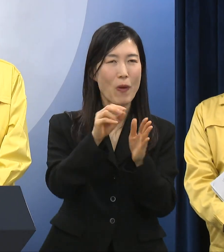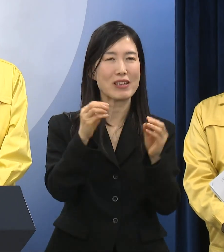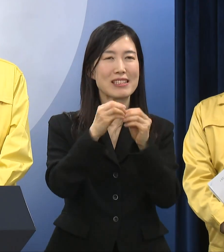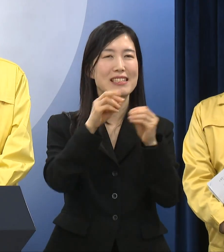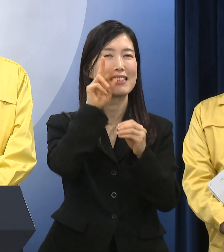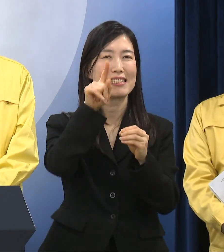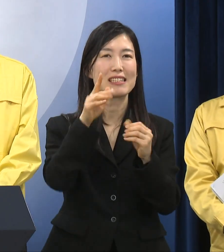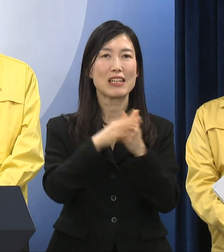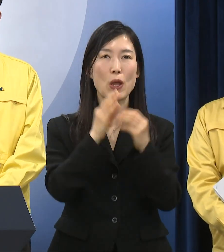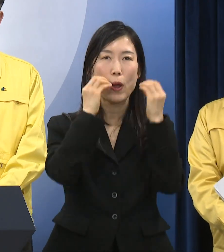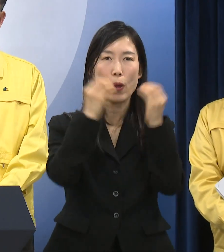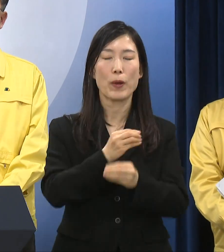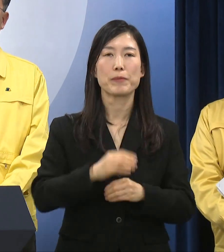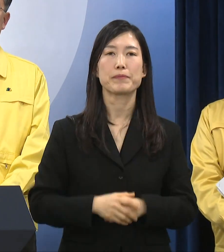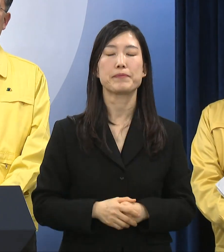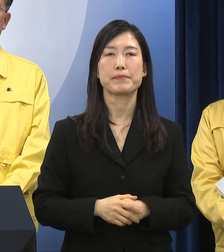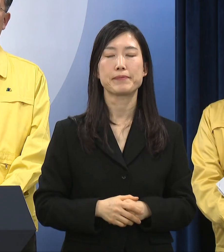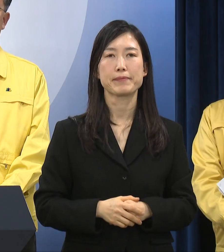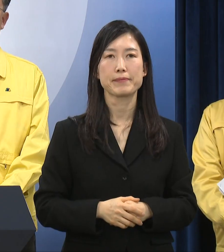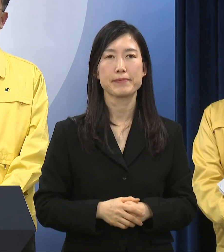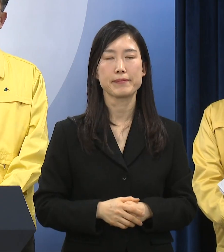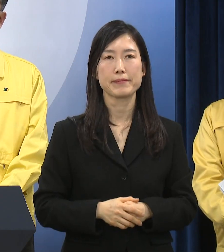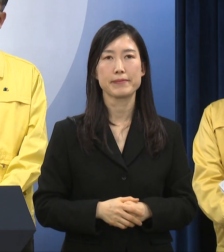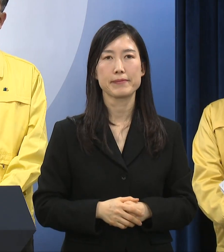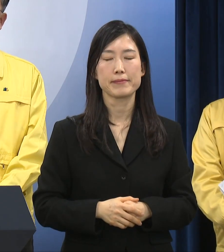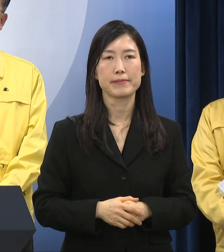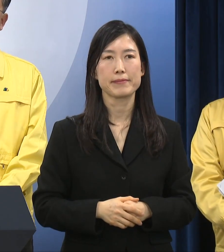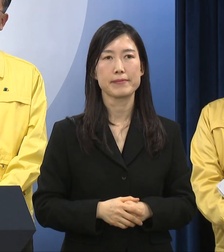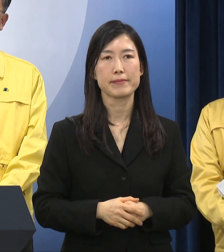여쭤봤어요. 네, 차관님 마이크 조금만 내릴게요.